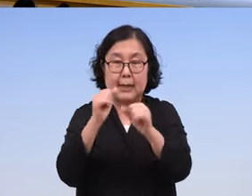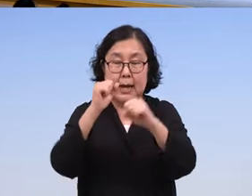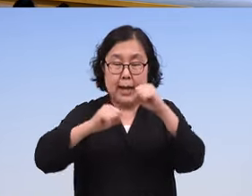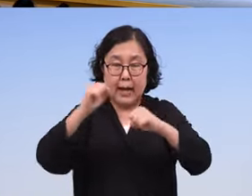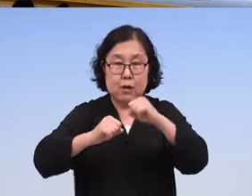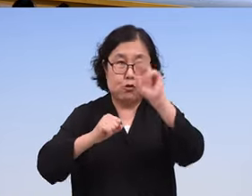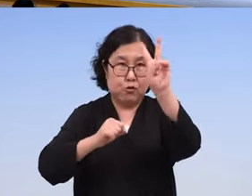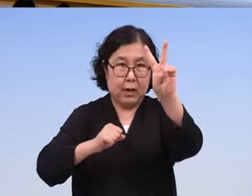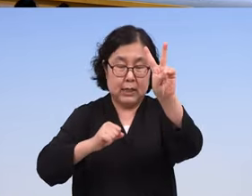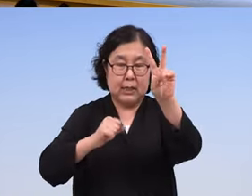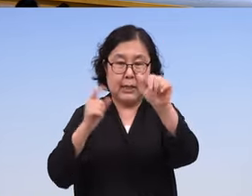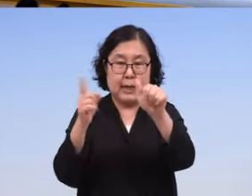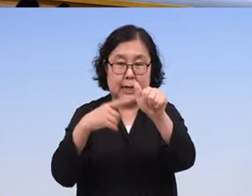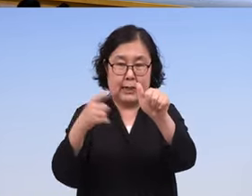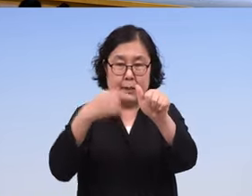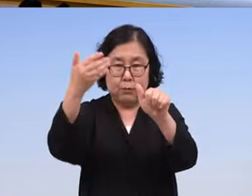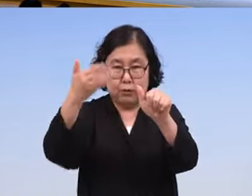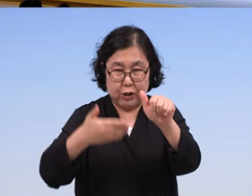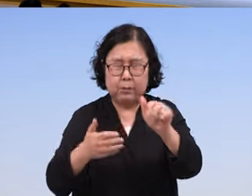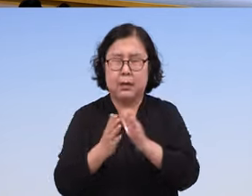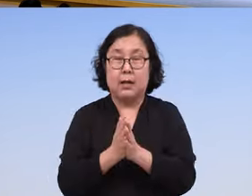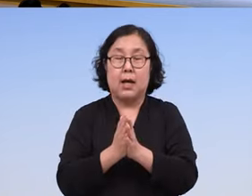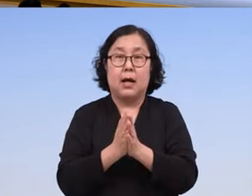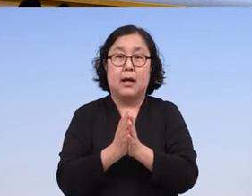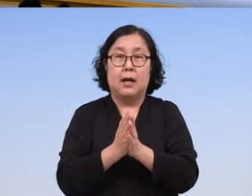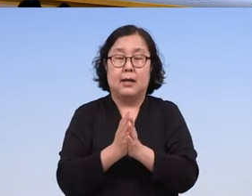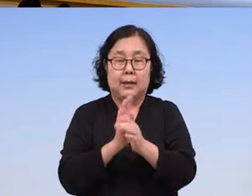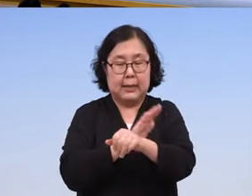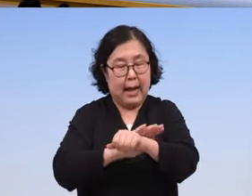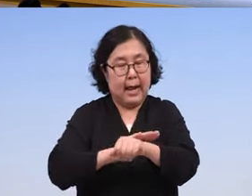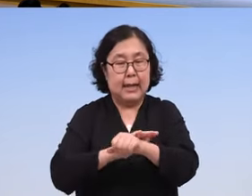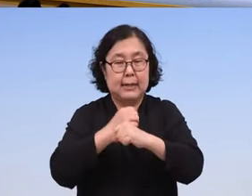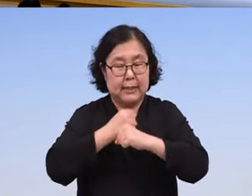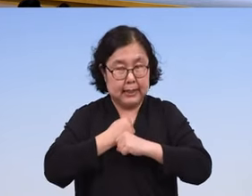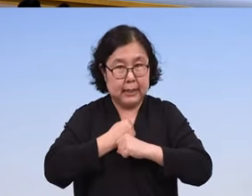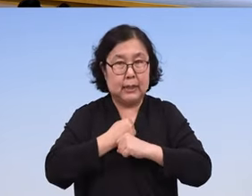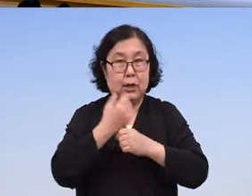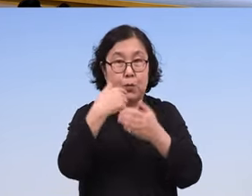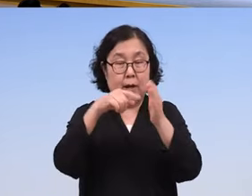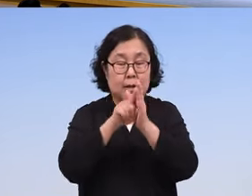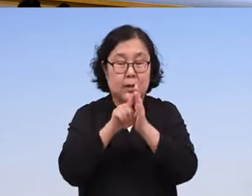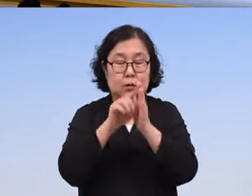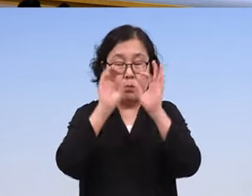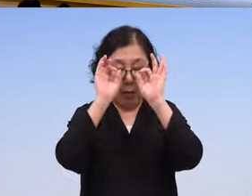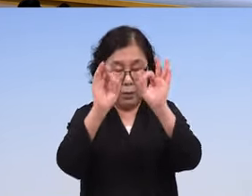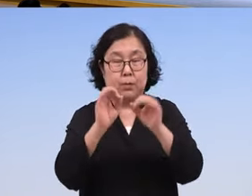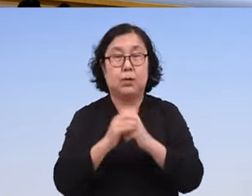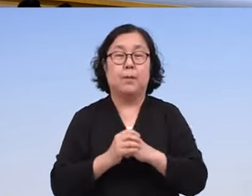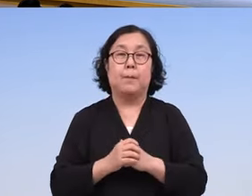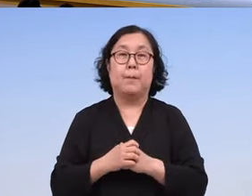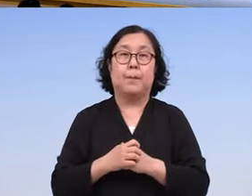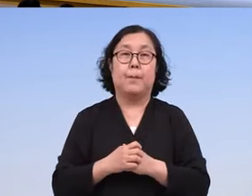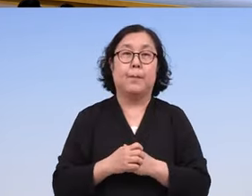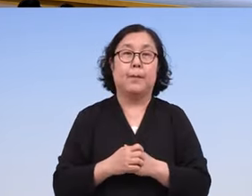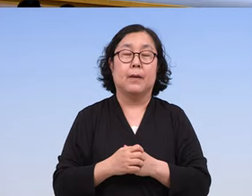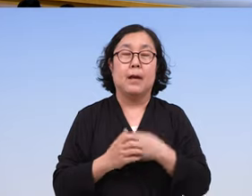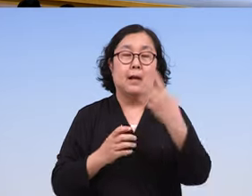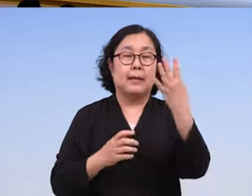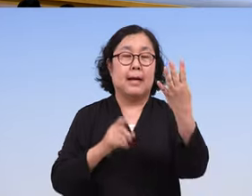될 두 가지 지침을 주시거든요. 이대로 지키고 있는지 한번 살펴보십시오. 베드로전서 4장 7절을